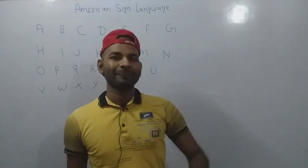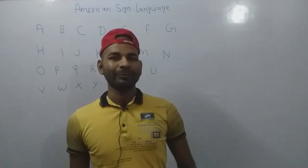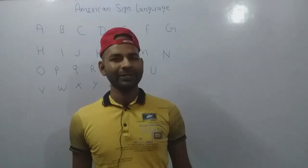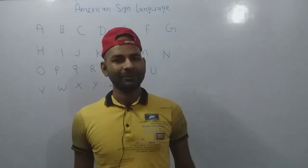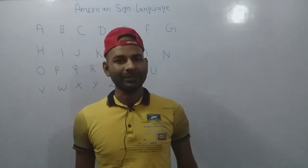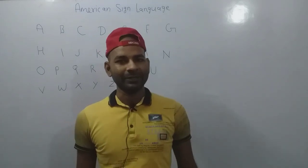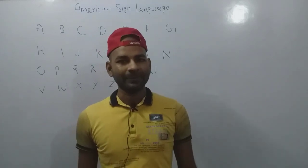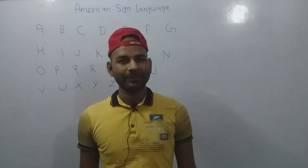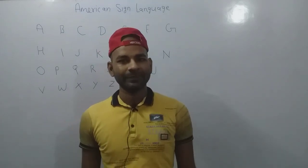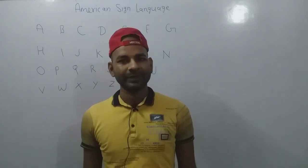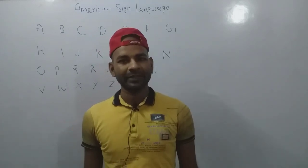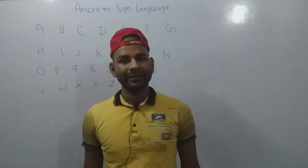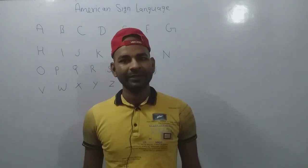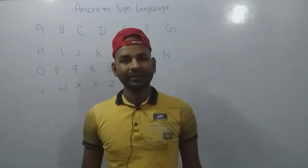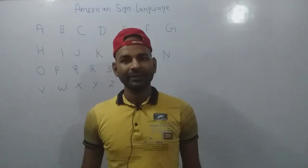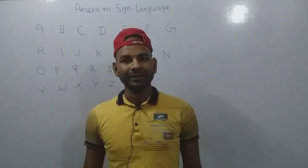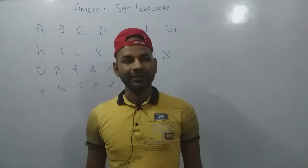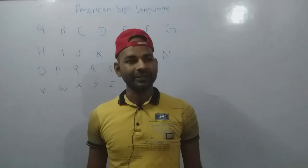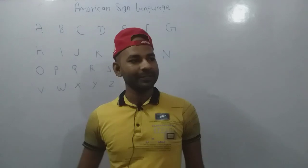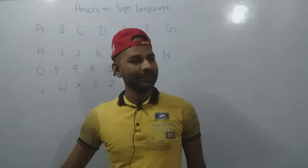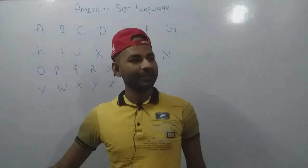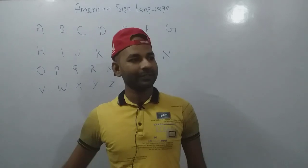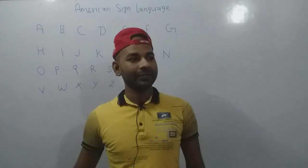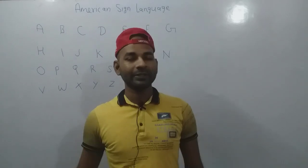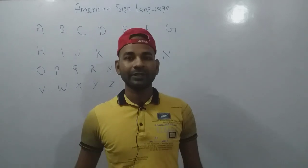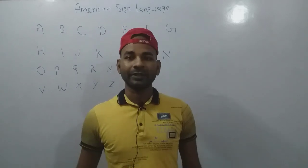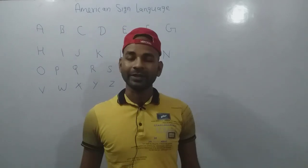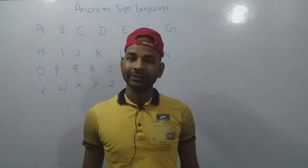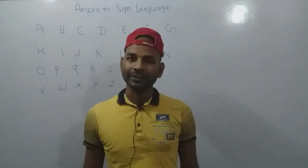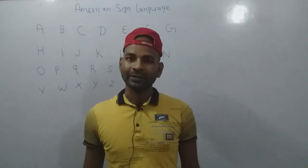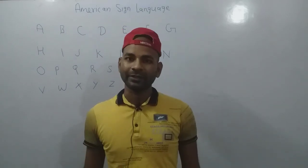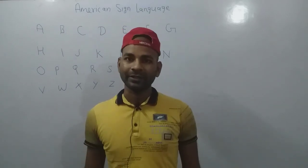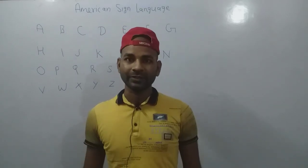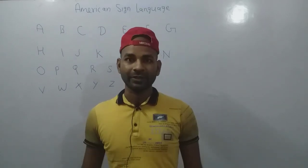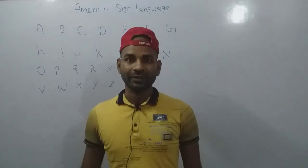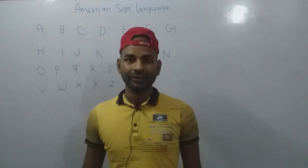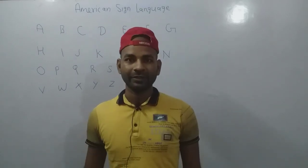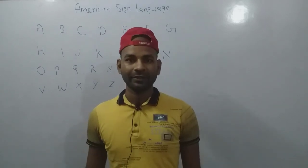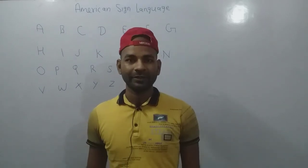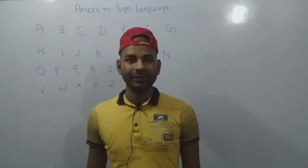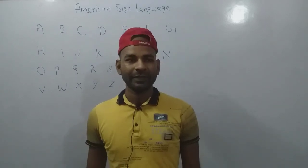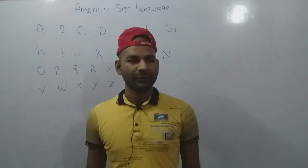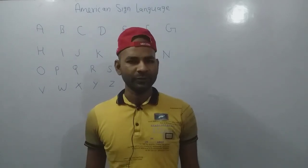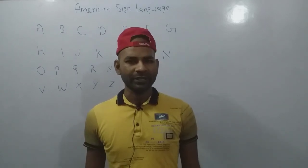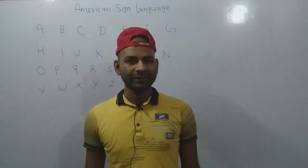बिल्ली ने पी लिया। अरे आज मैं आ रहा था यार, एक राजा जा रहा था, राजा। कौन जा रहा था?